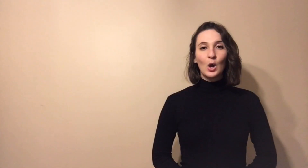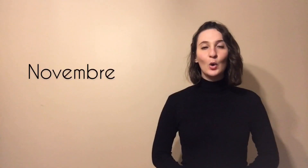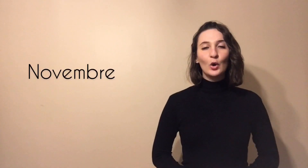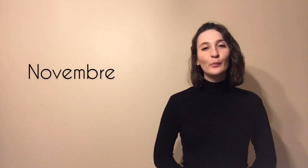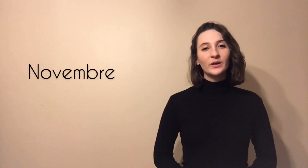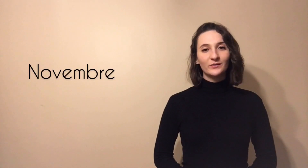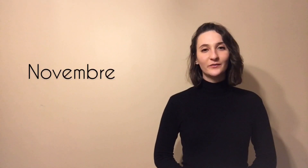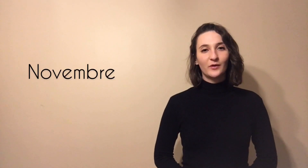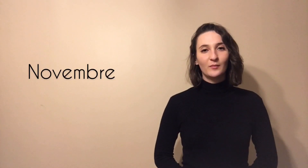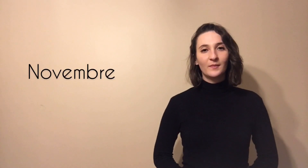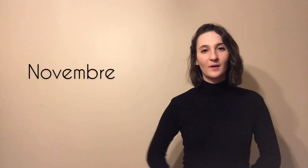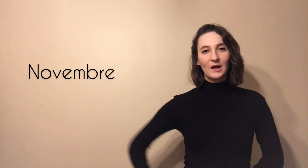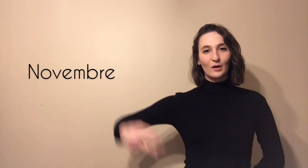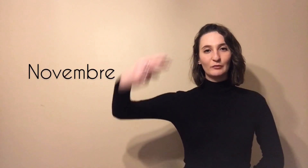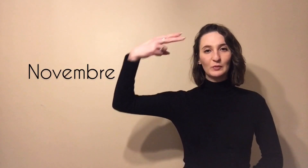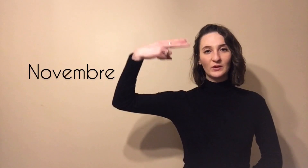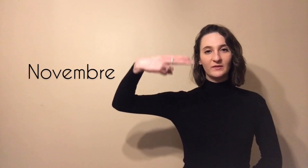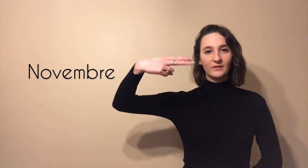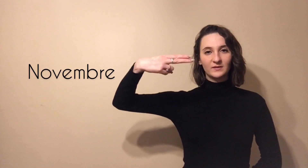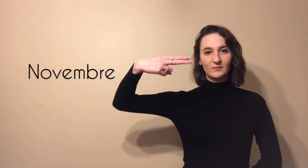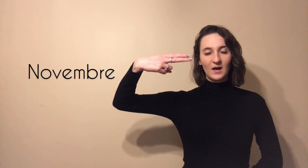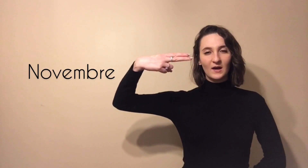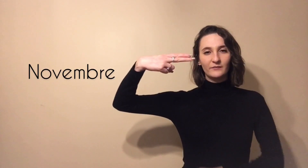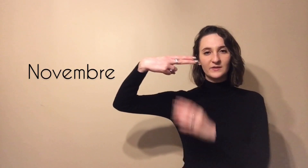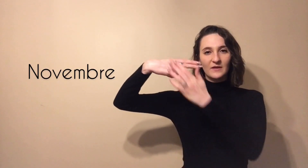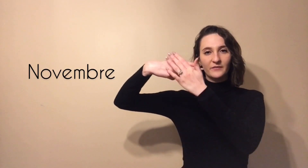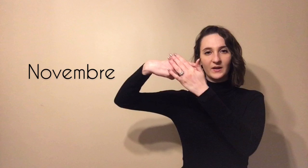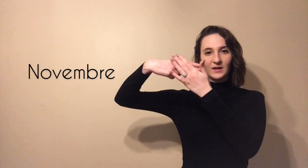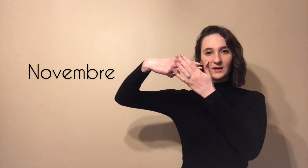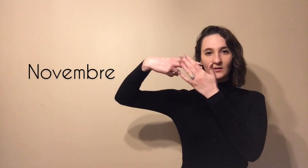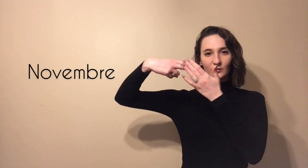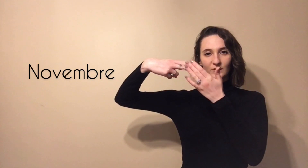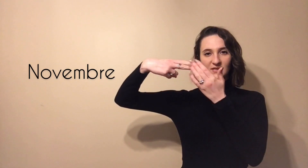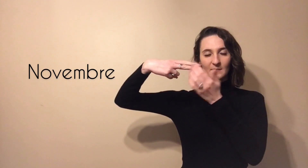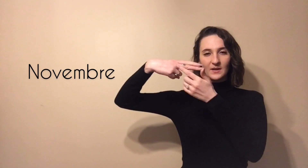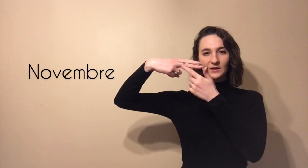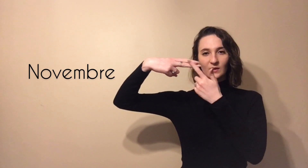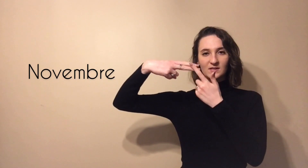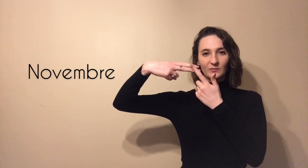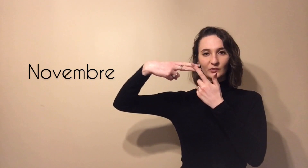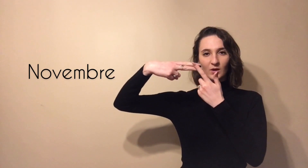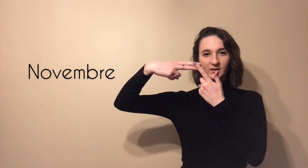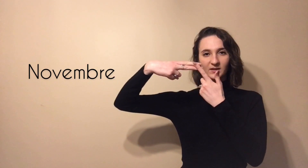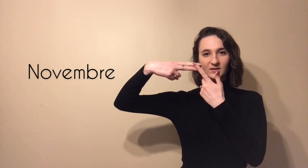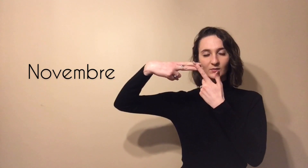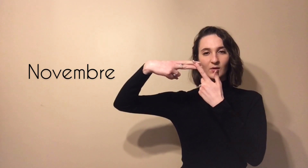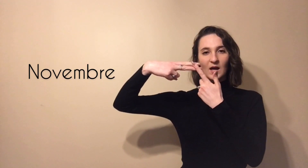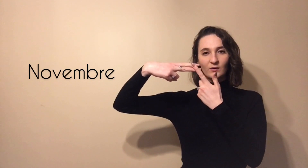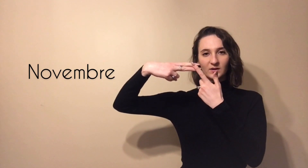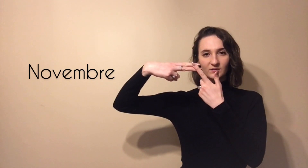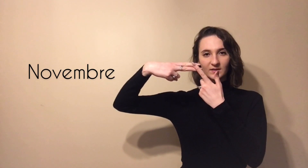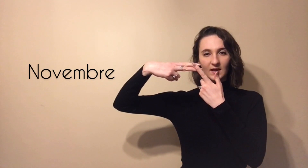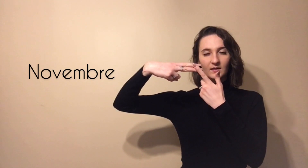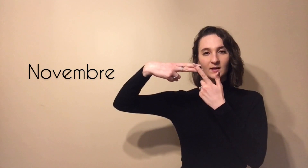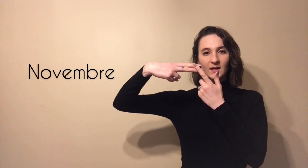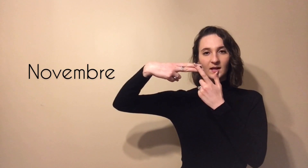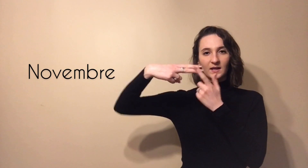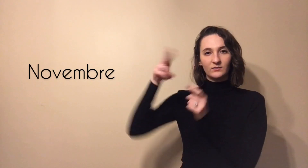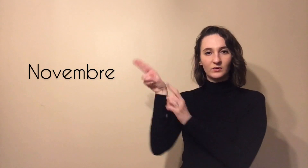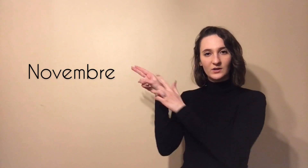Le mois de novembre, alors vous prenez votre main, vous avez le deuxième et le troisième doigt qui sont à l'horizontale et donc les autres